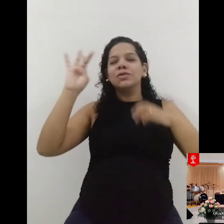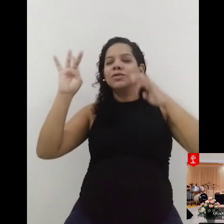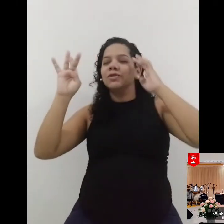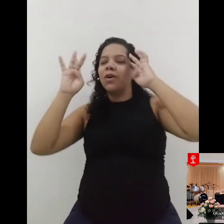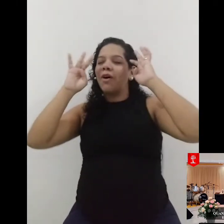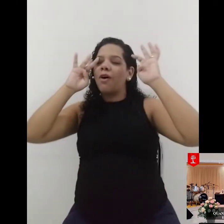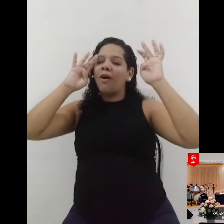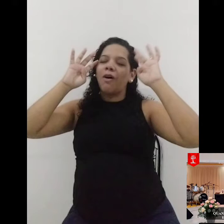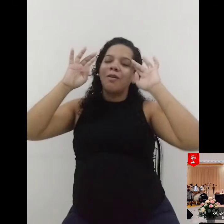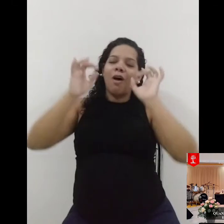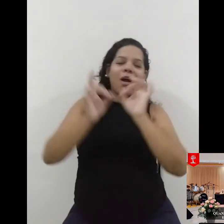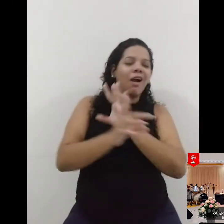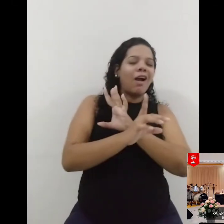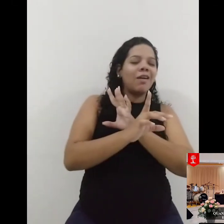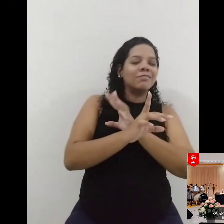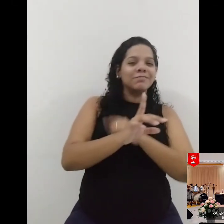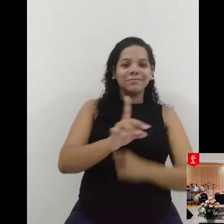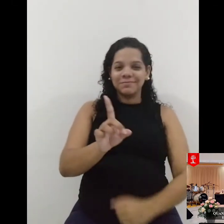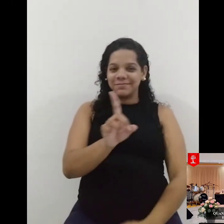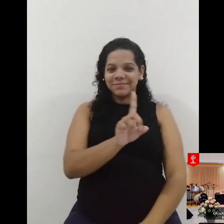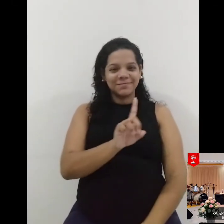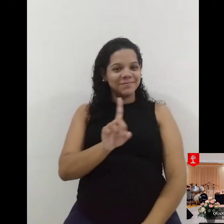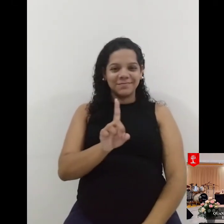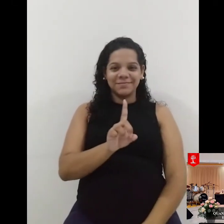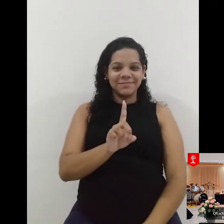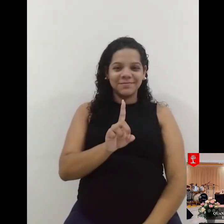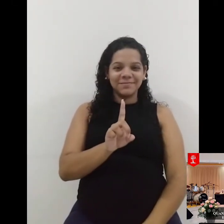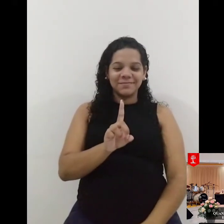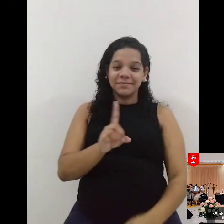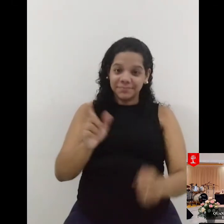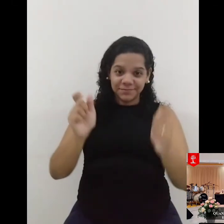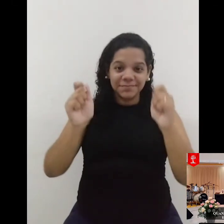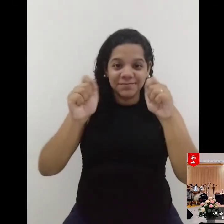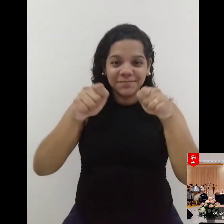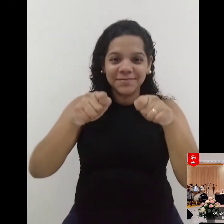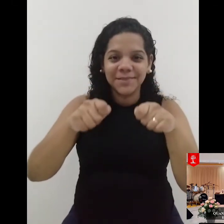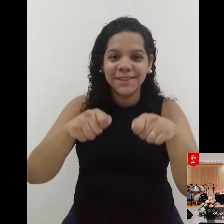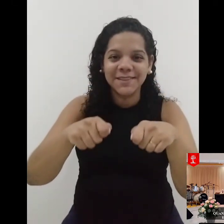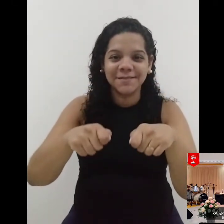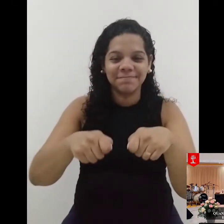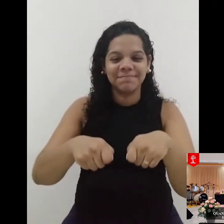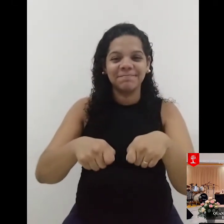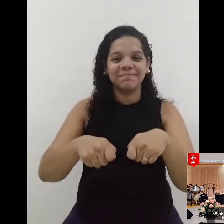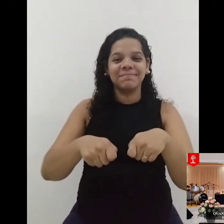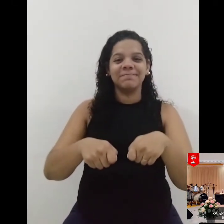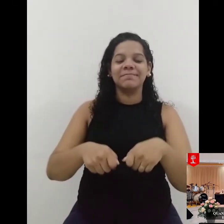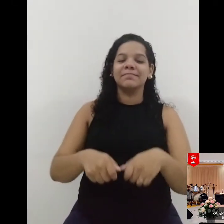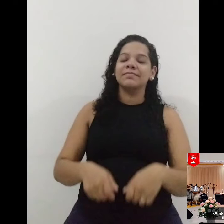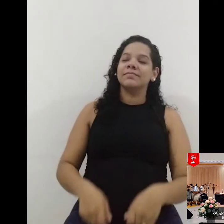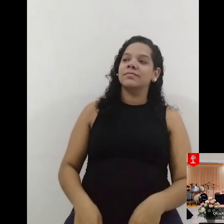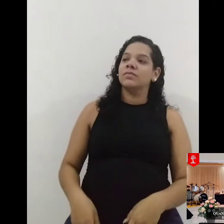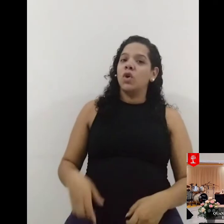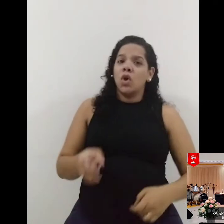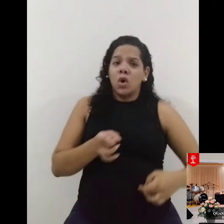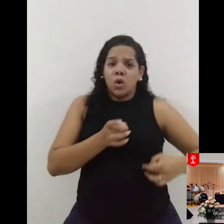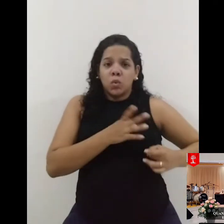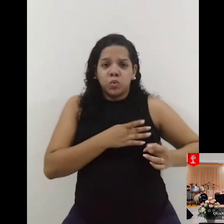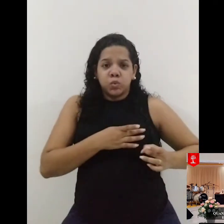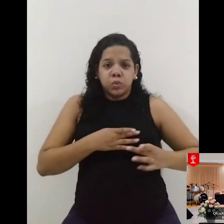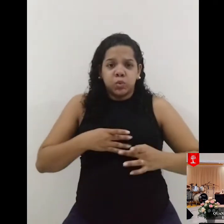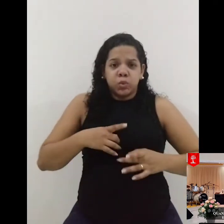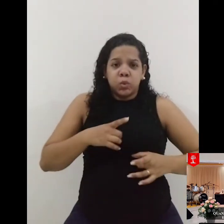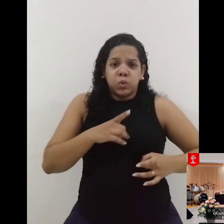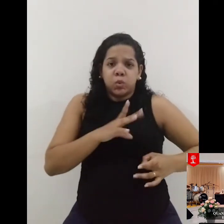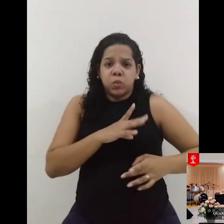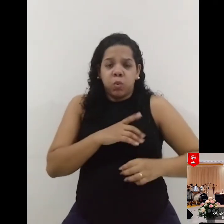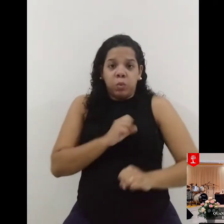Há um lugar que quando se perde é que se ganha. Esse lugar